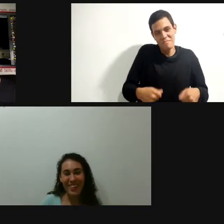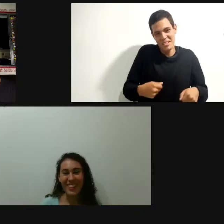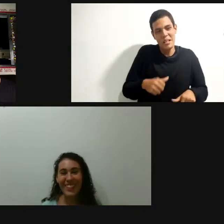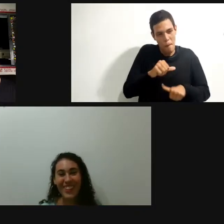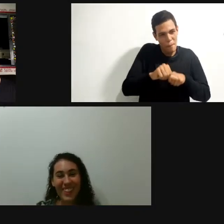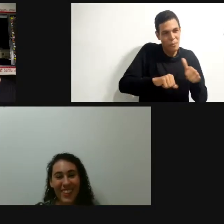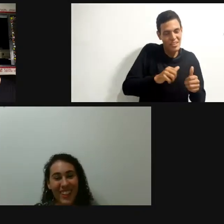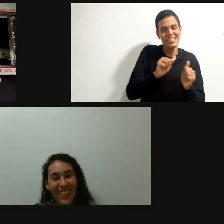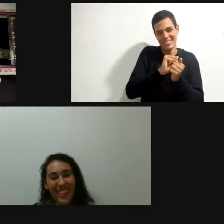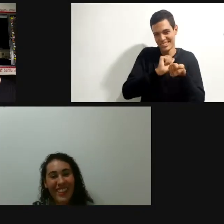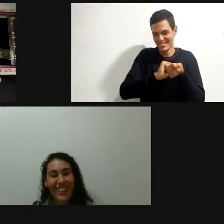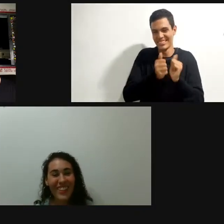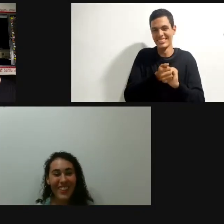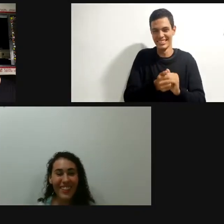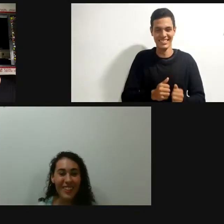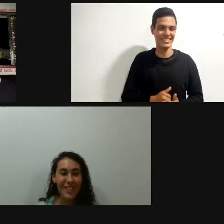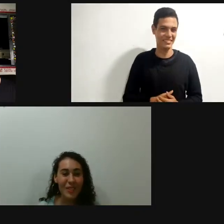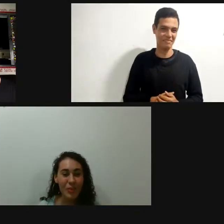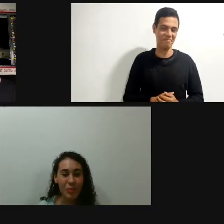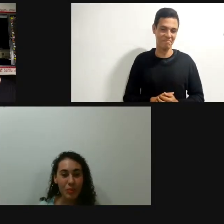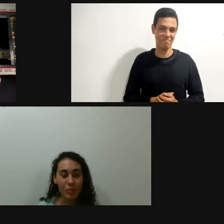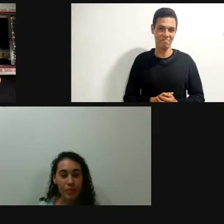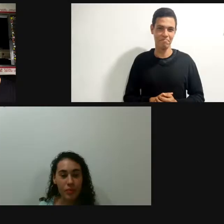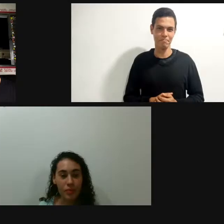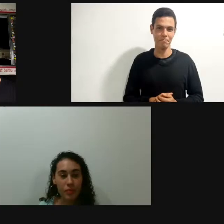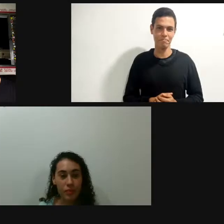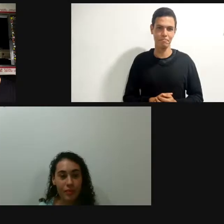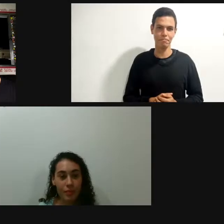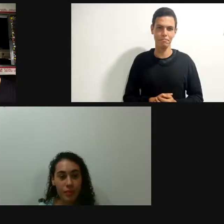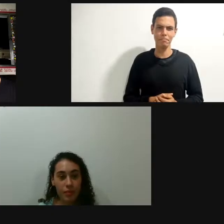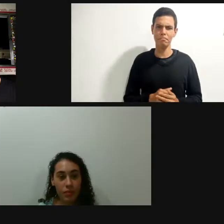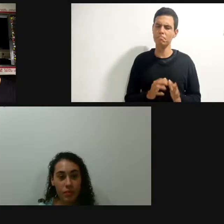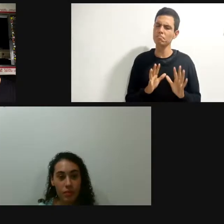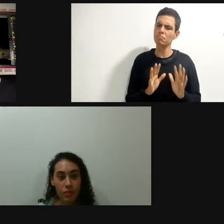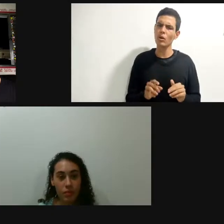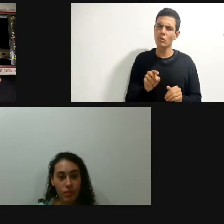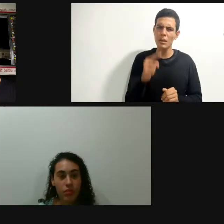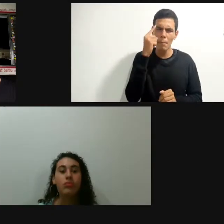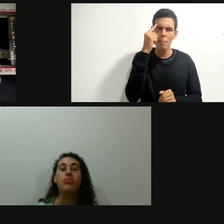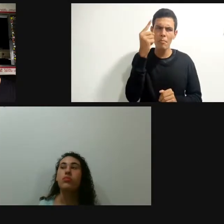modo. Você pensa em criar um canal seu?